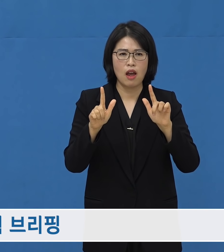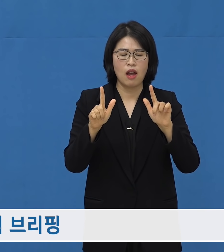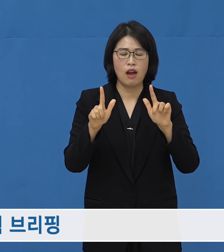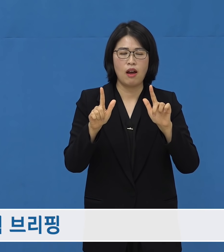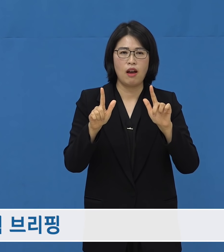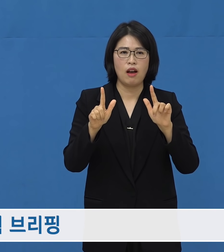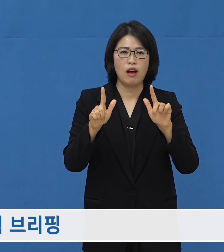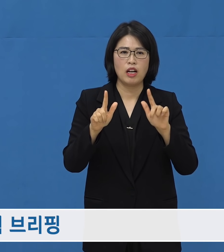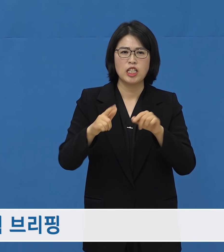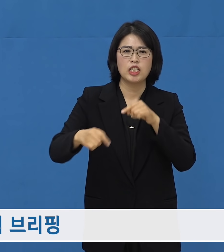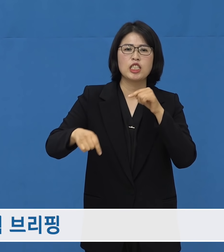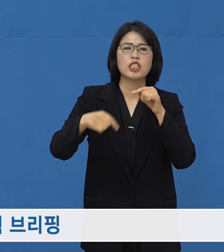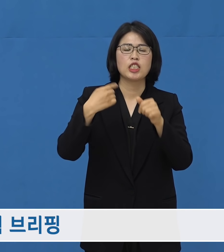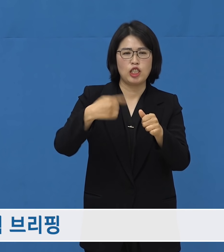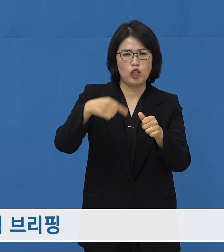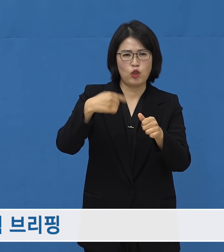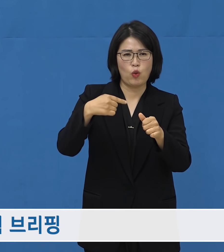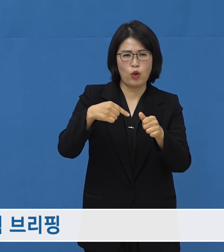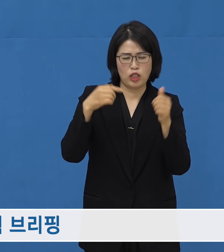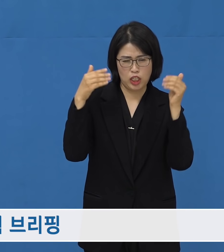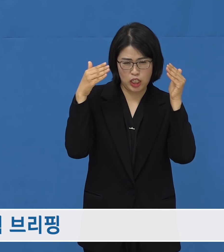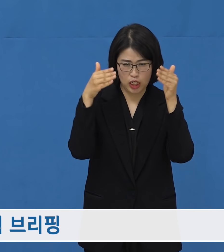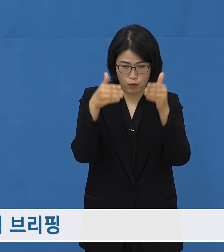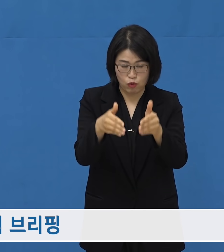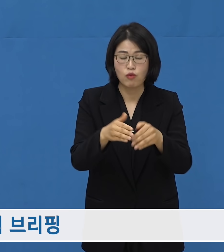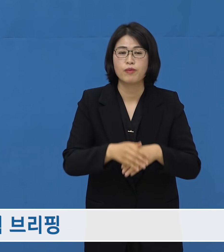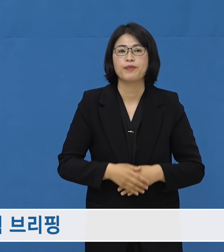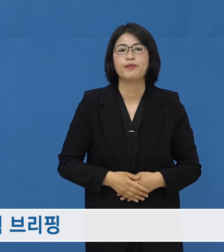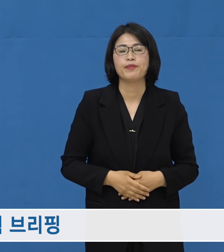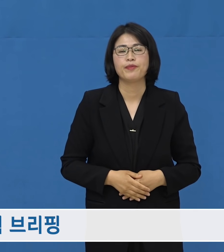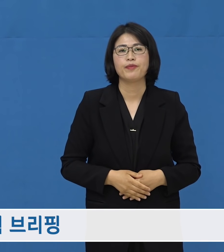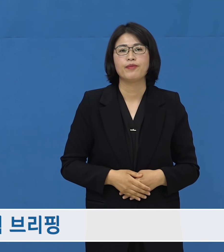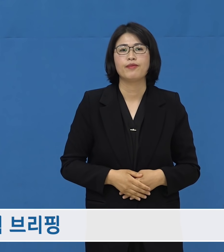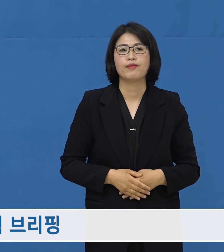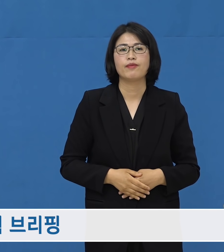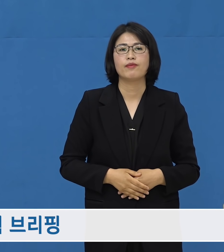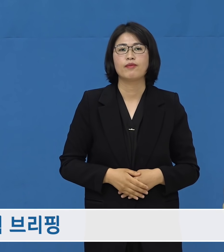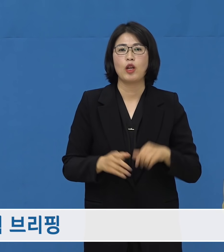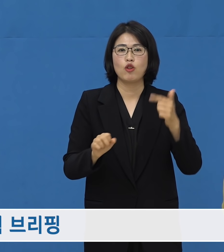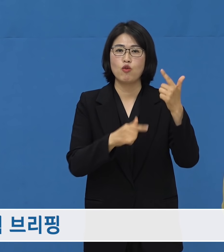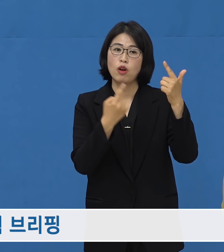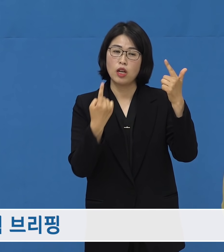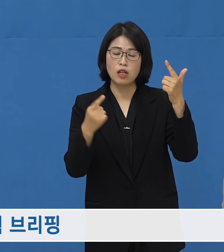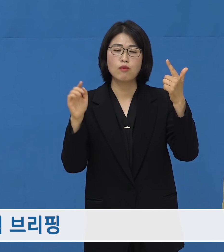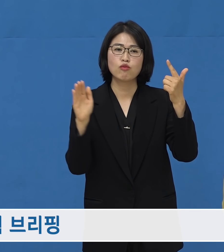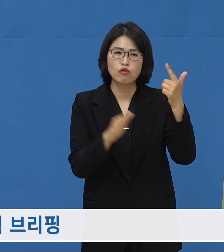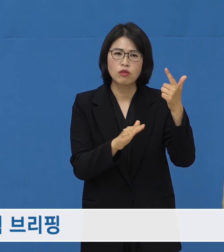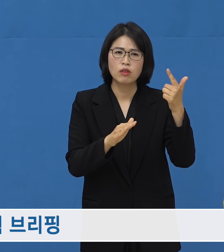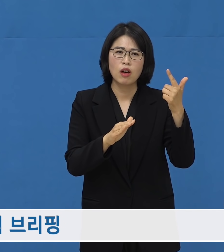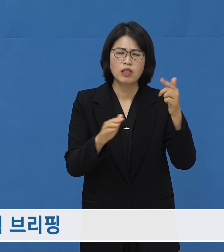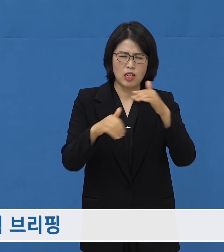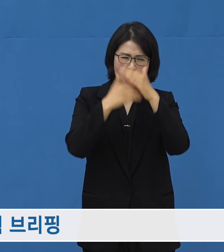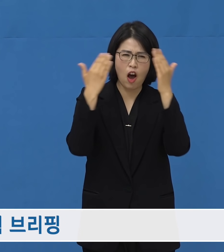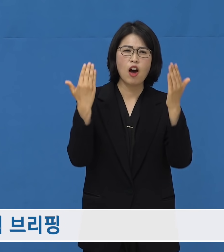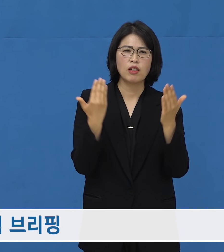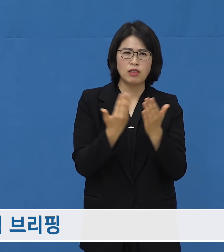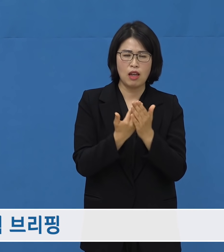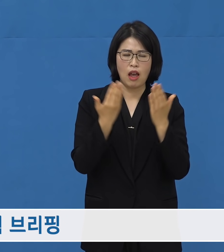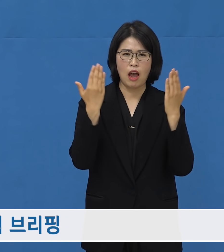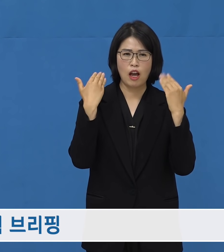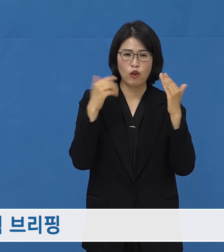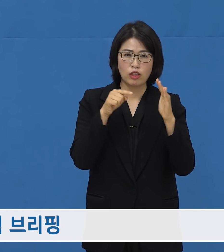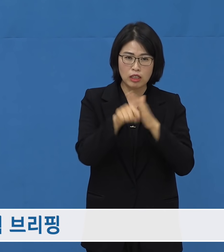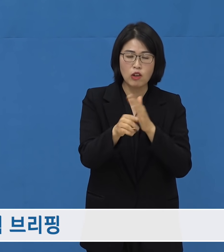생활의 지도에 중점을 두고 시행합니다. 6월 1일부터 전 학년이 등교하게